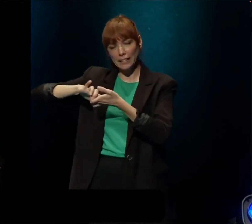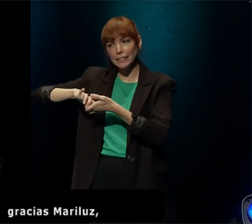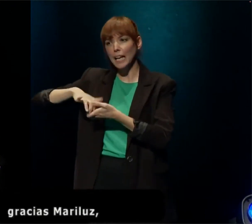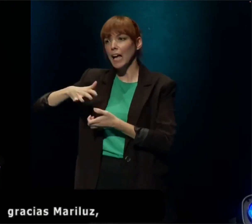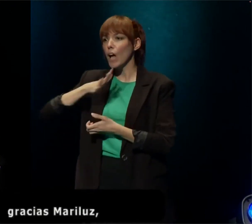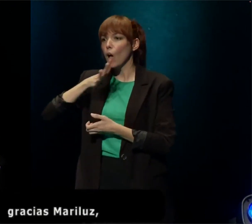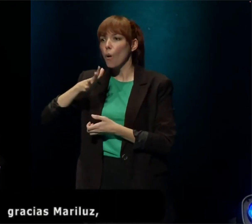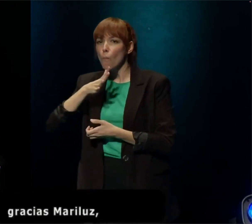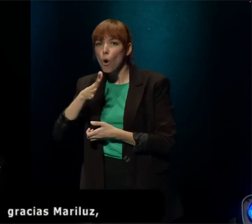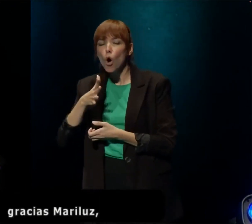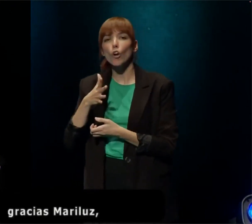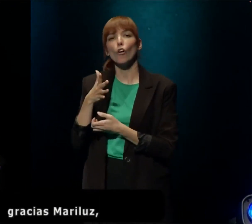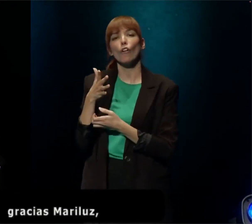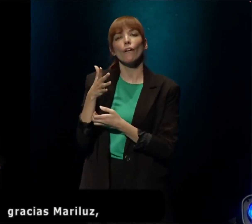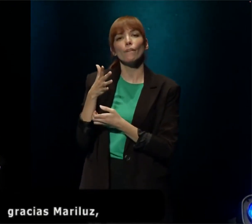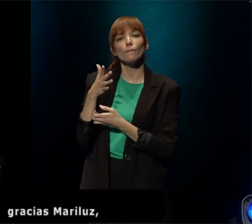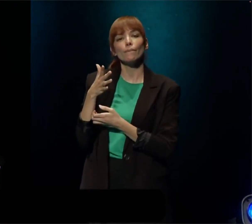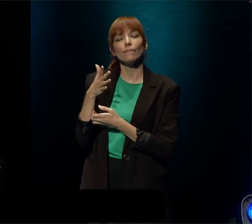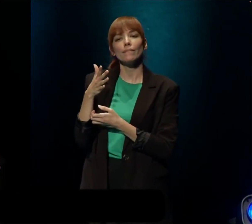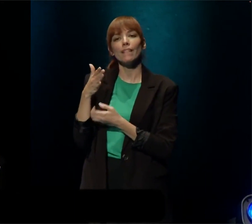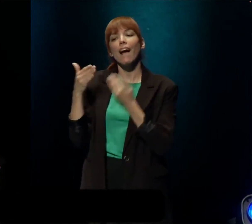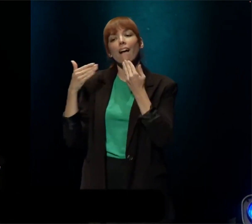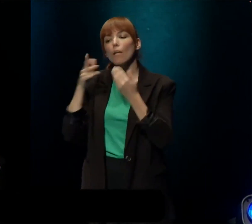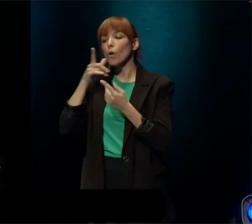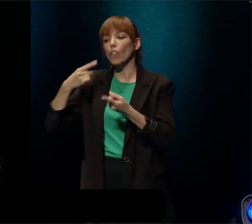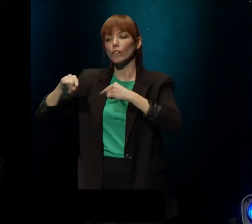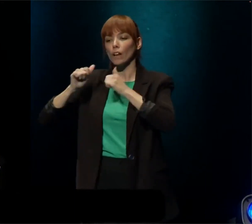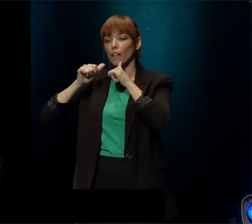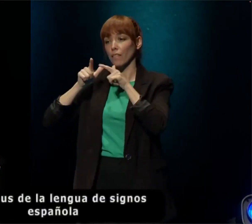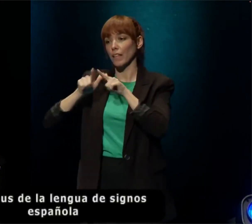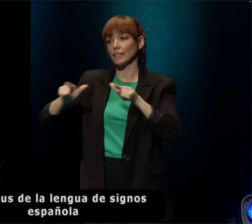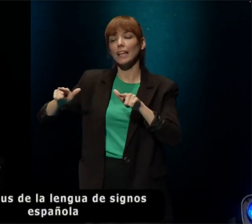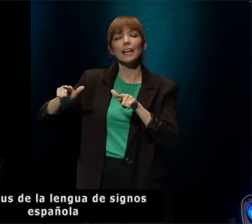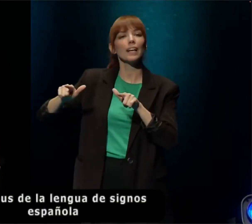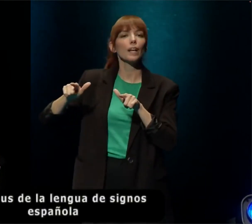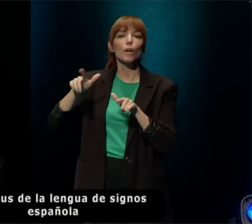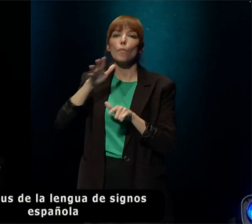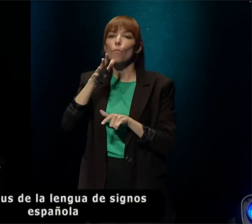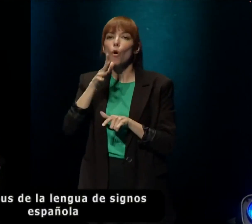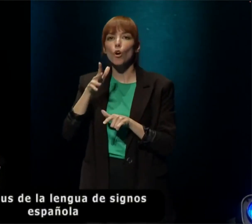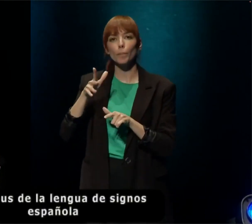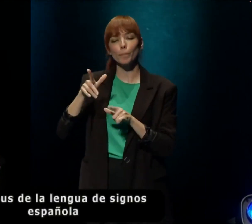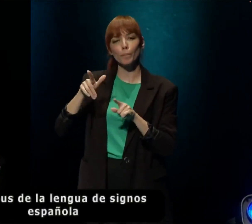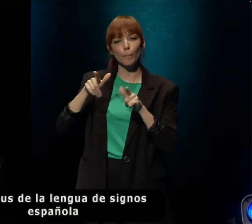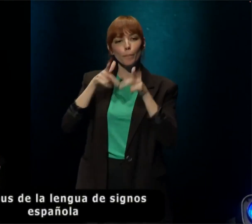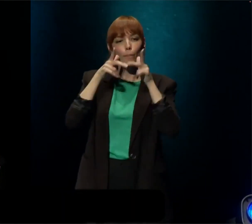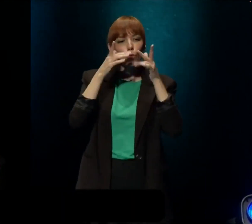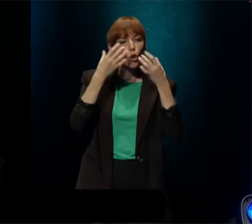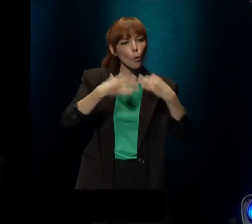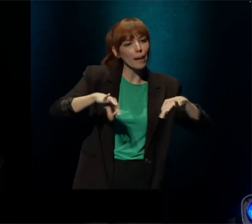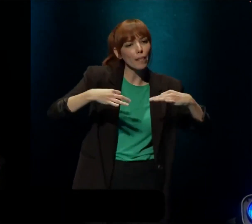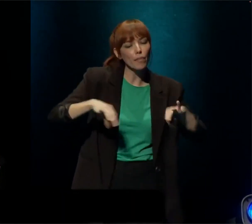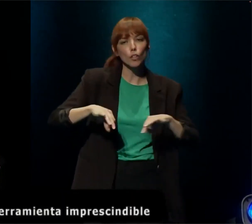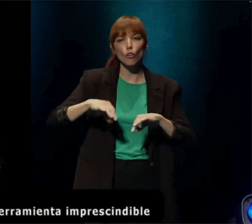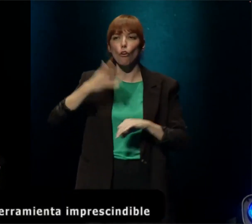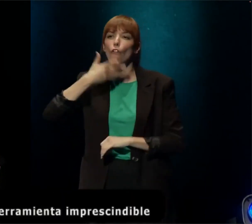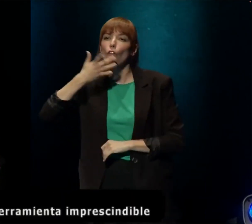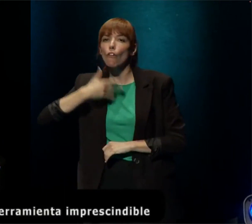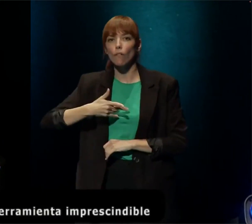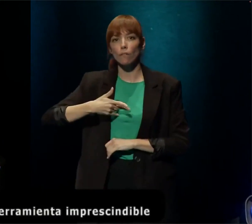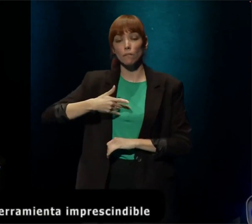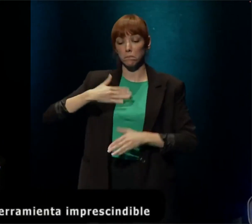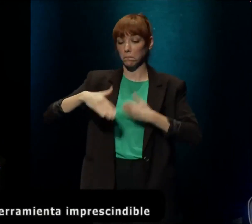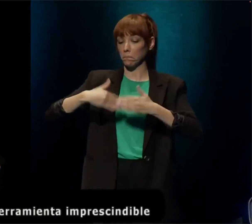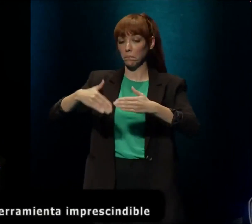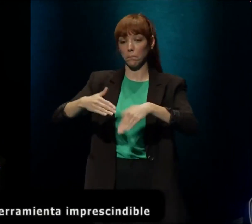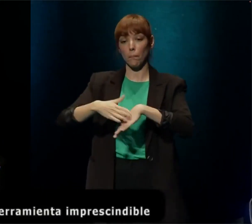signos española como herramienta imprescindible de conocimiento, de normalización y del cuidado del